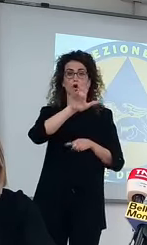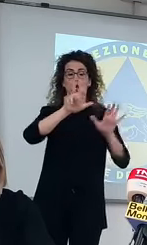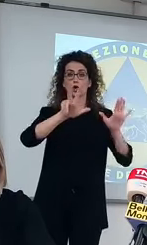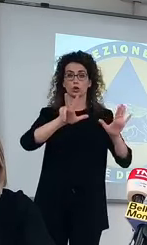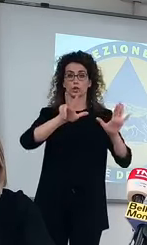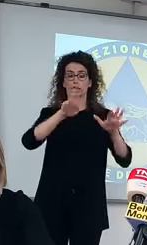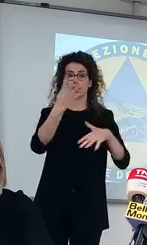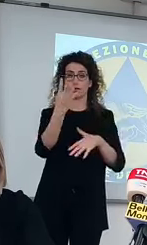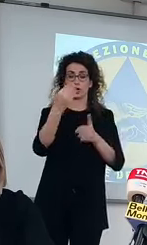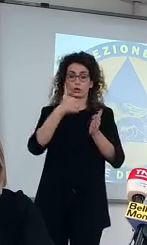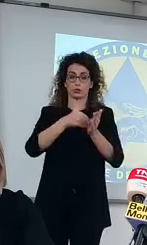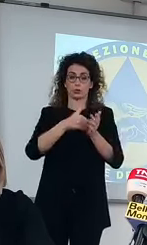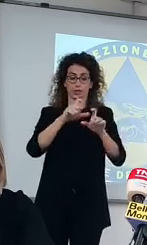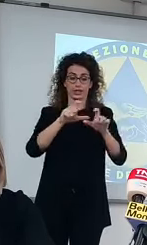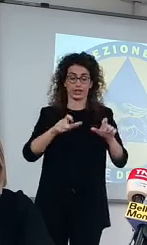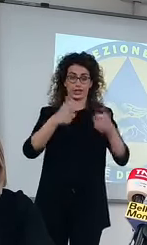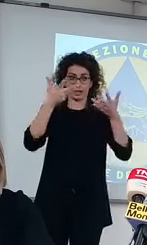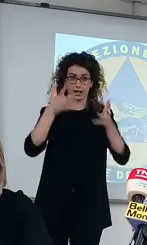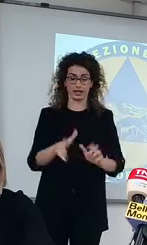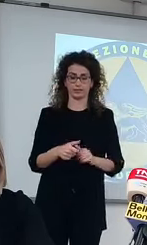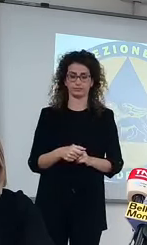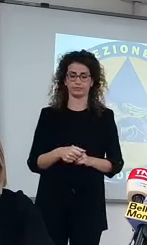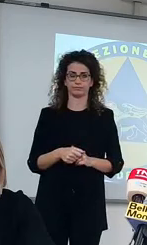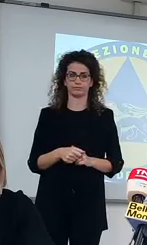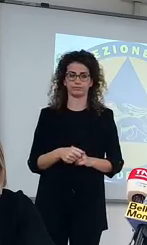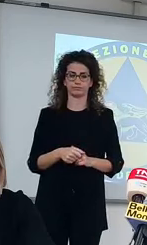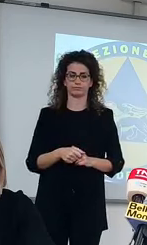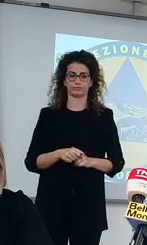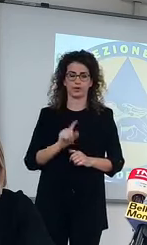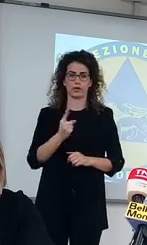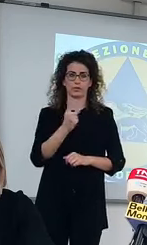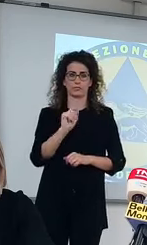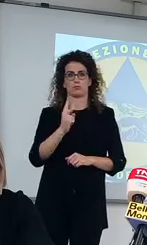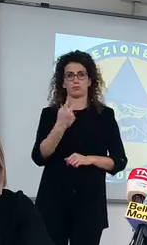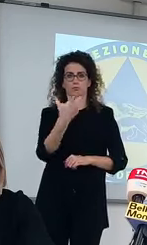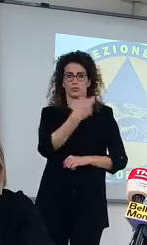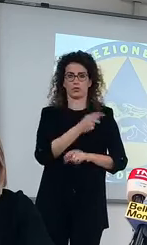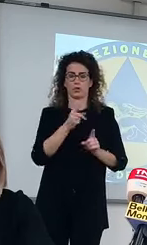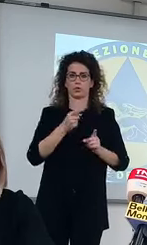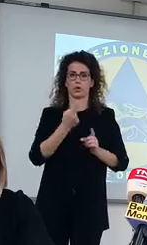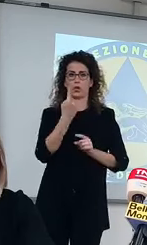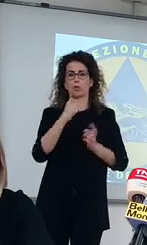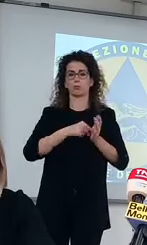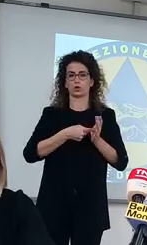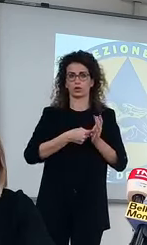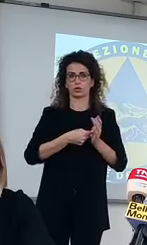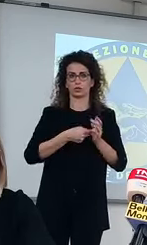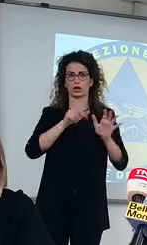3.384.000 dosi ad oggi. Cicli completi sono 1.081.000.